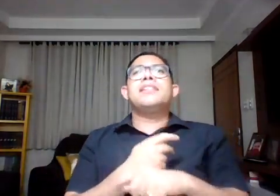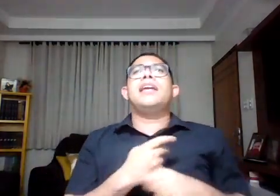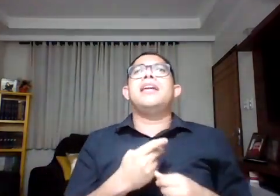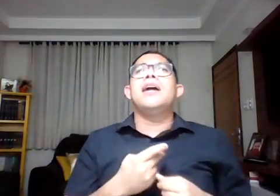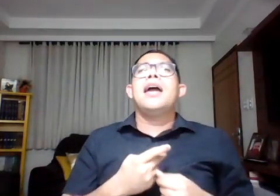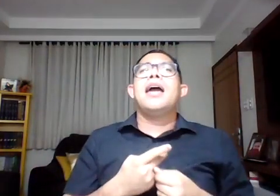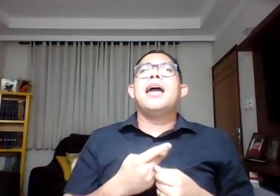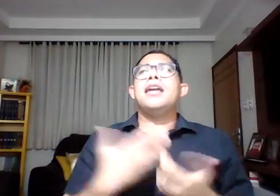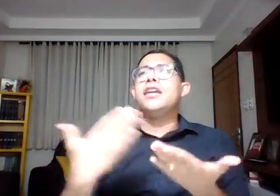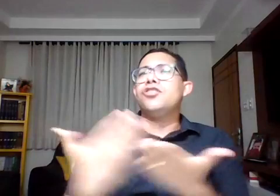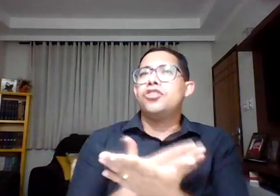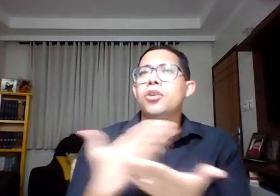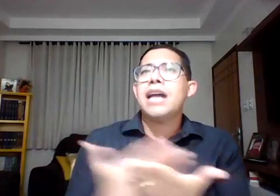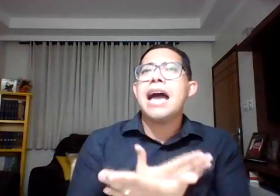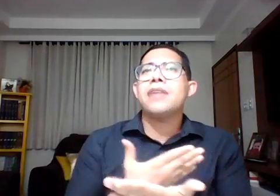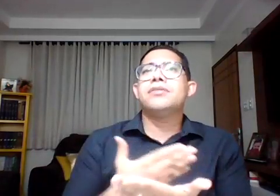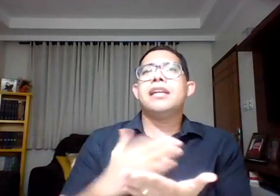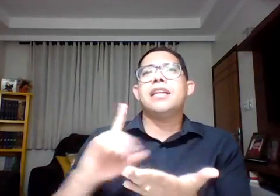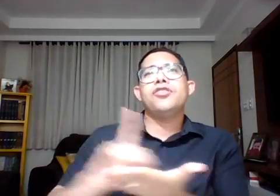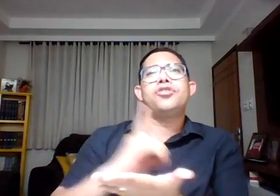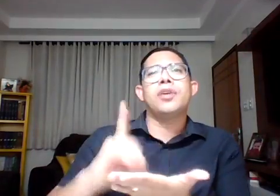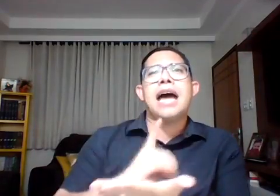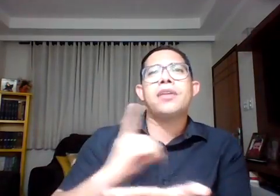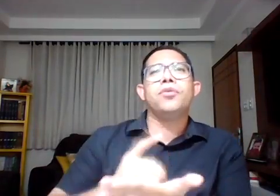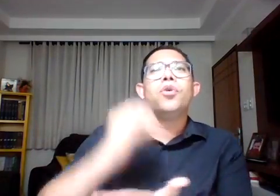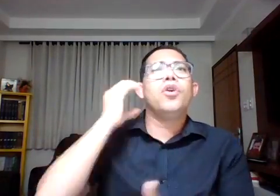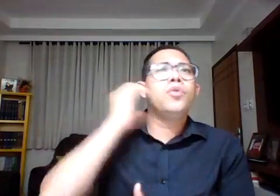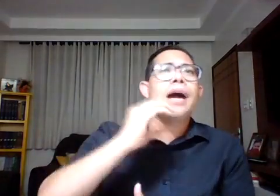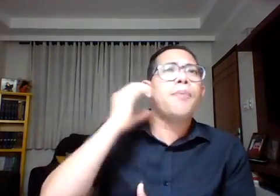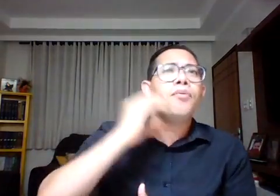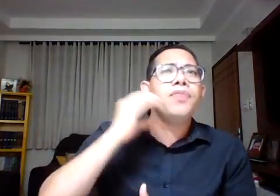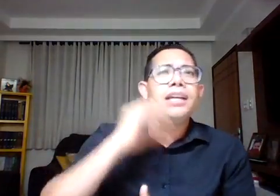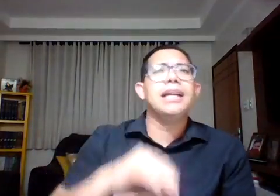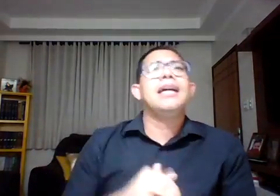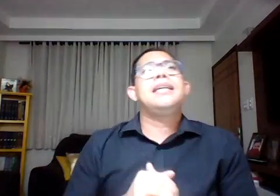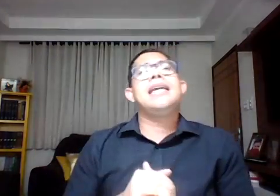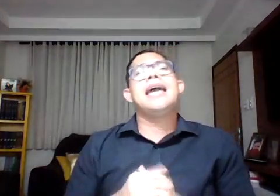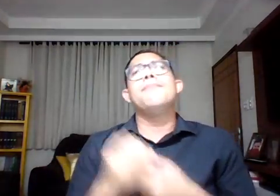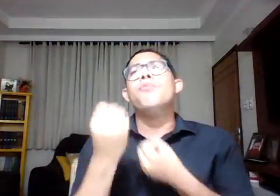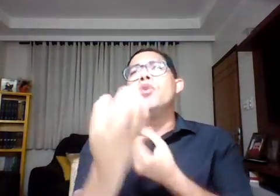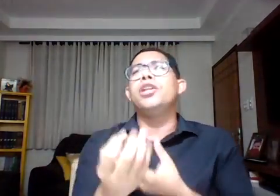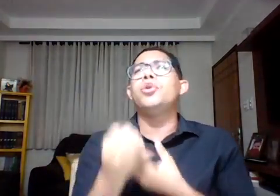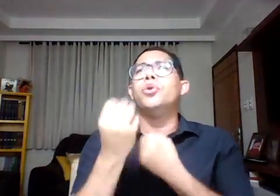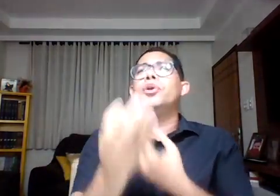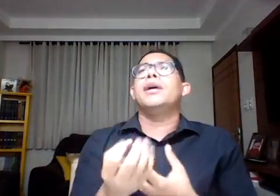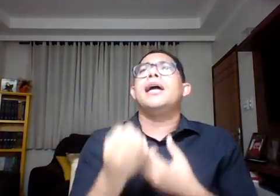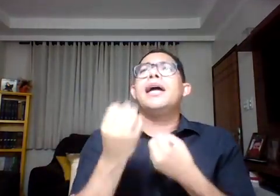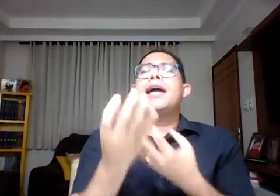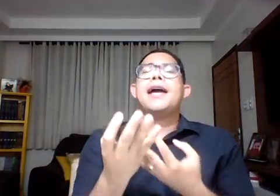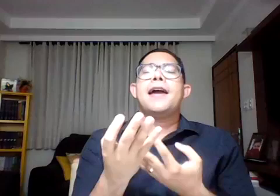que ir em dicionários, né? Tem dicionário do Capovilla, que é muito